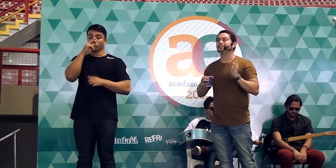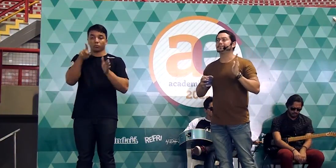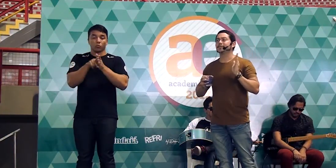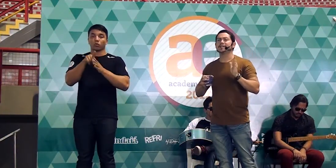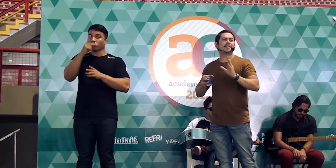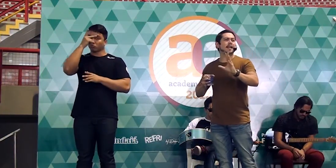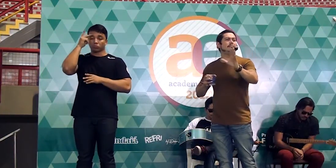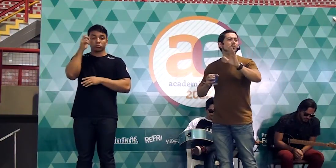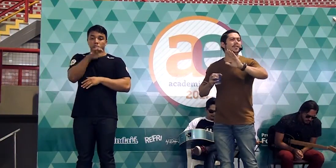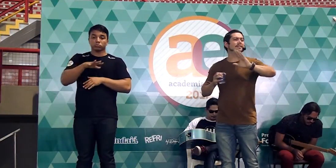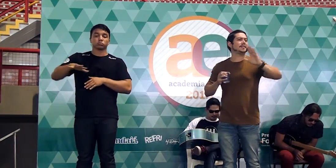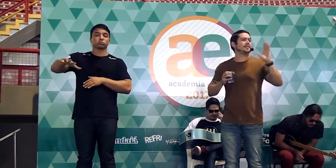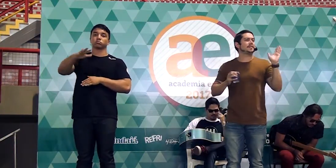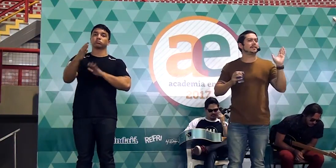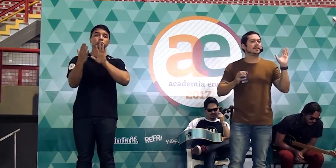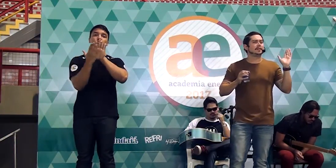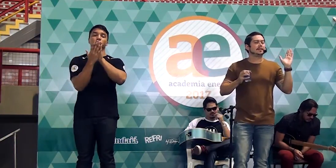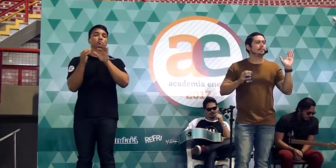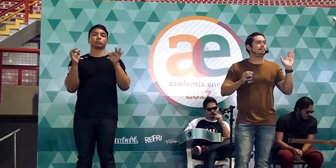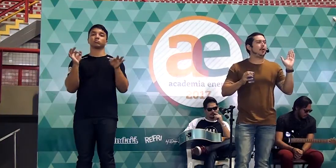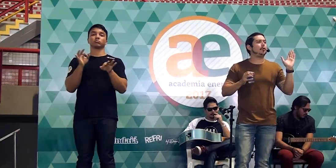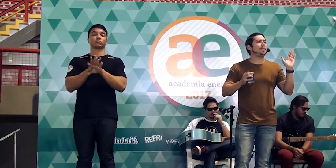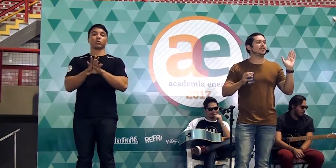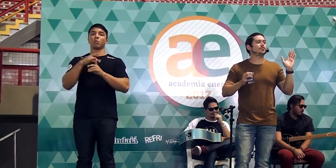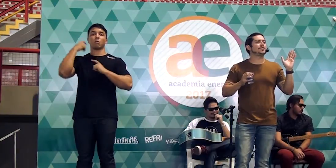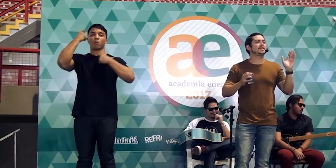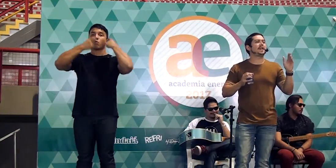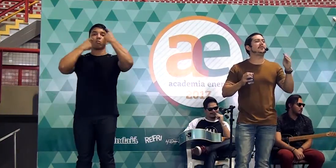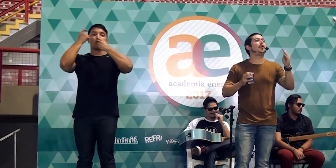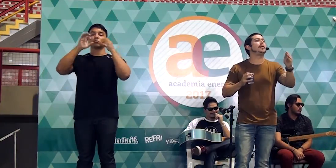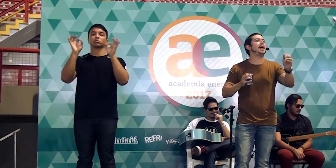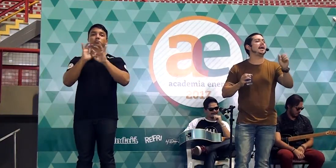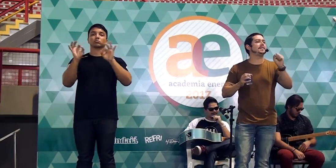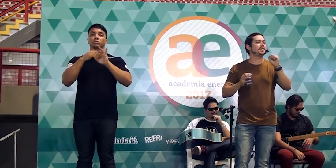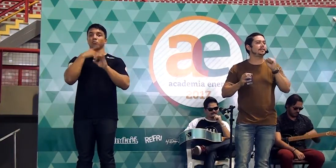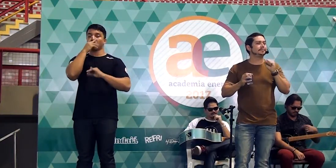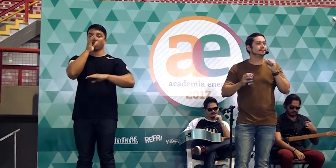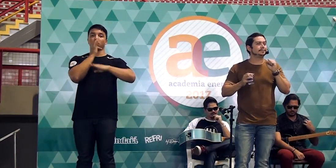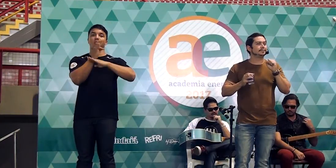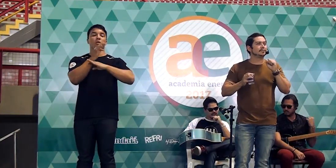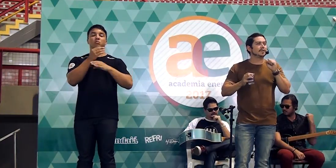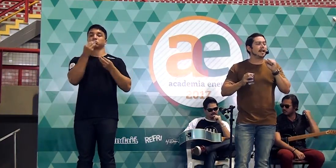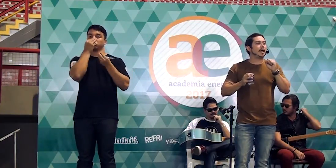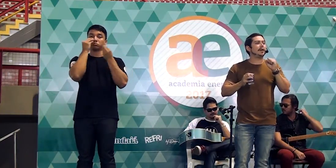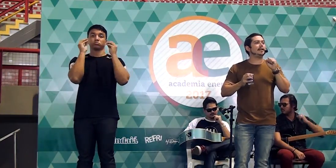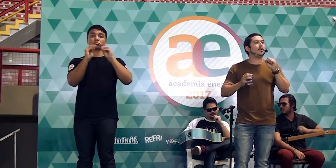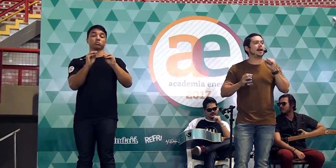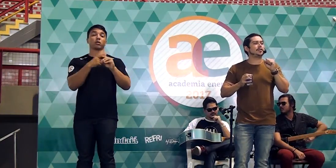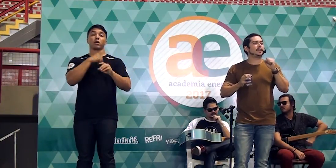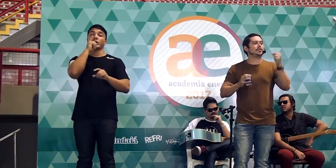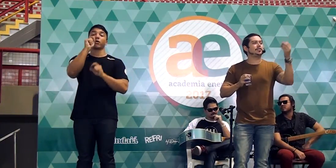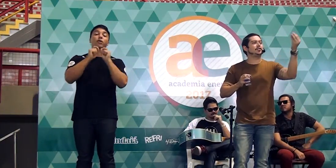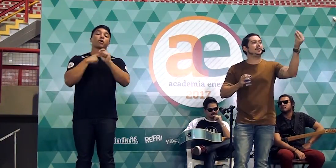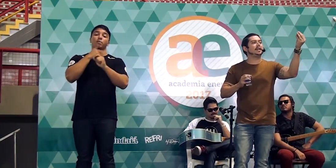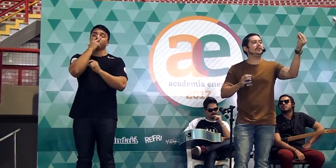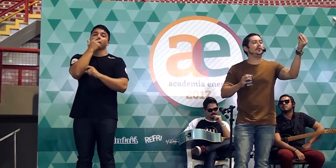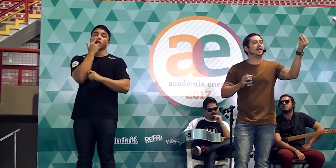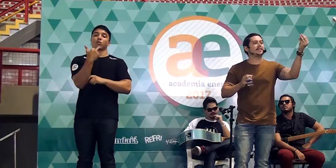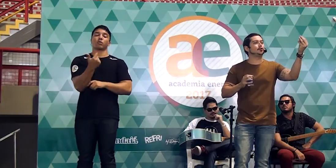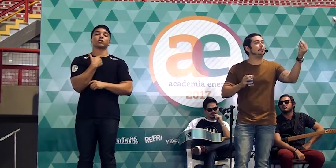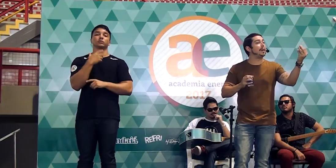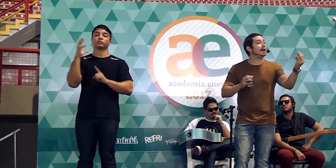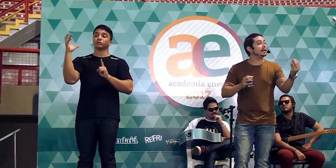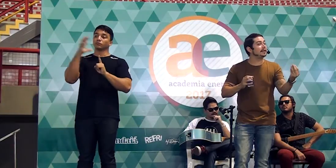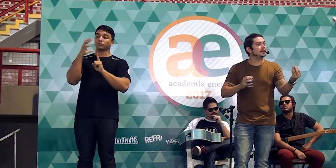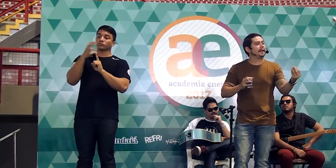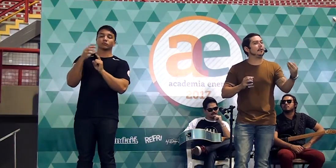urbana, sem muitas preocupações de serem formais. É uma linguagem que a gente tem